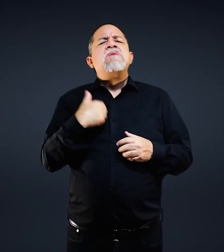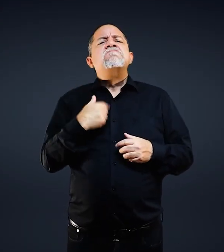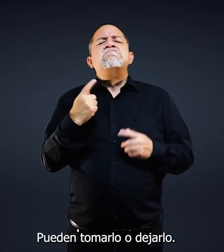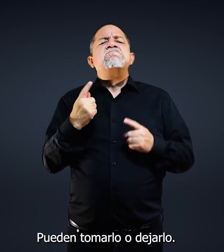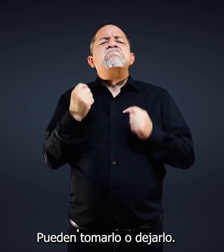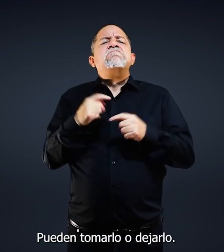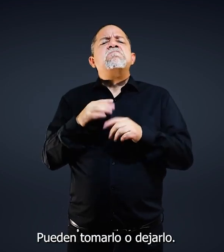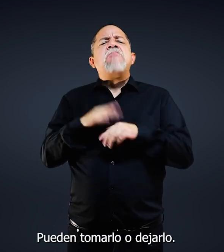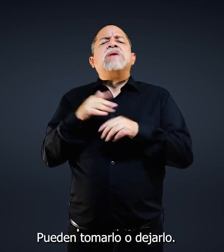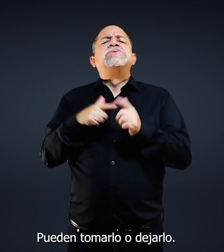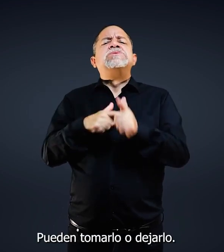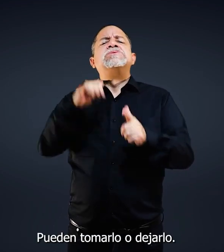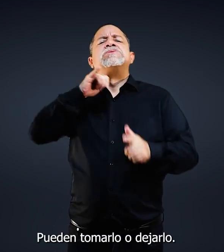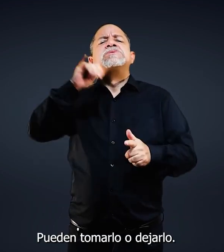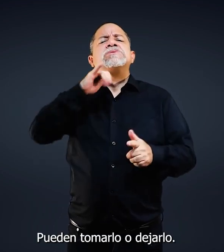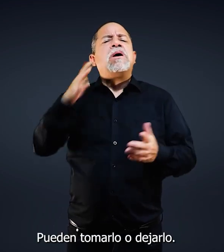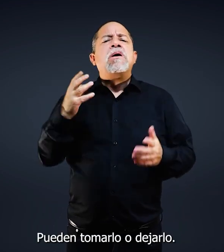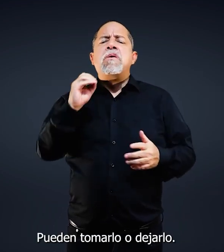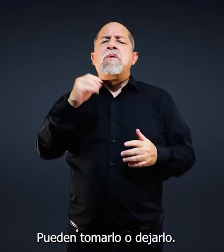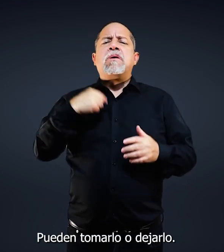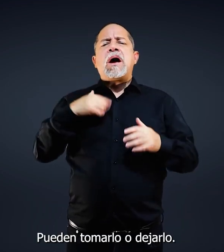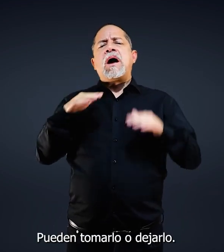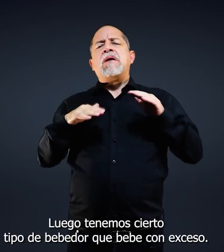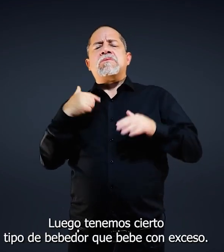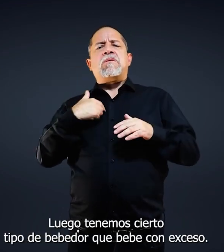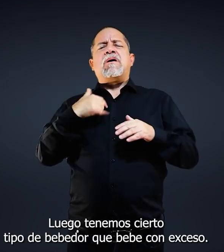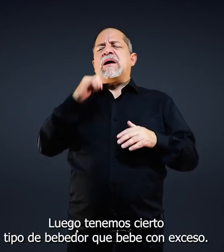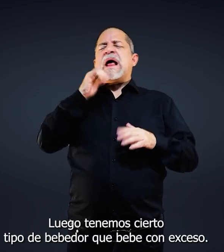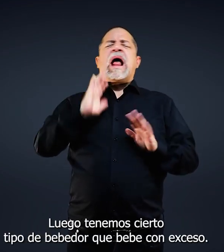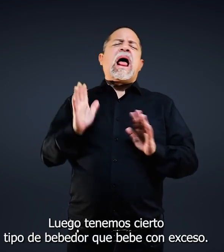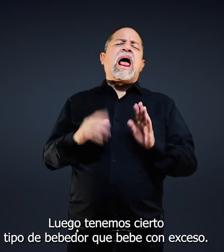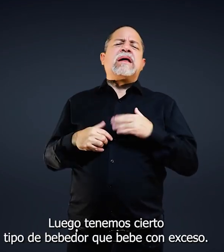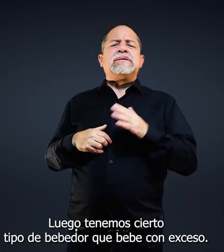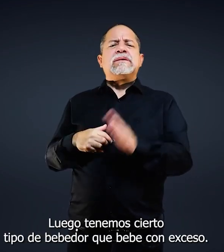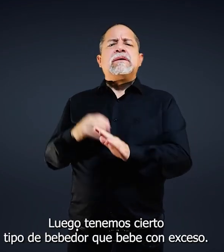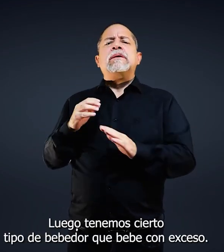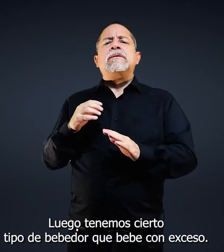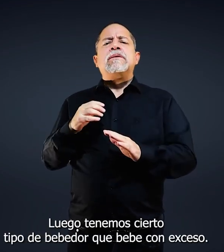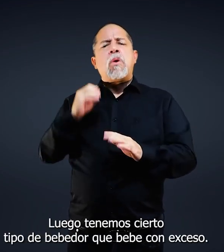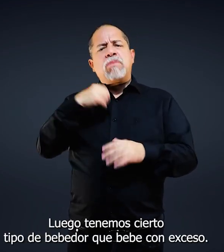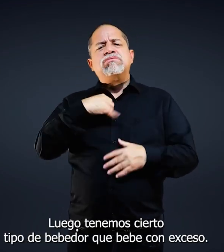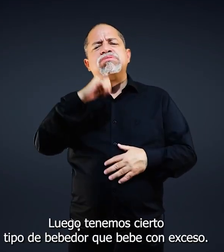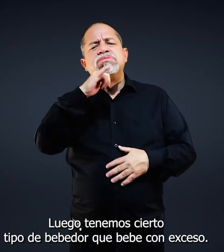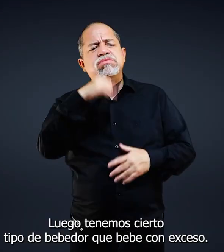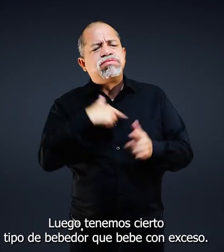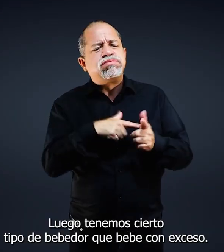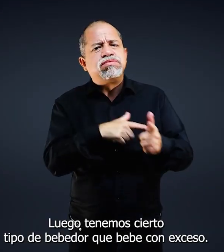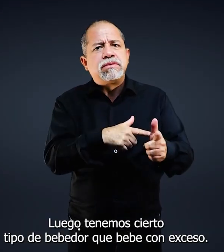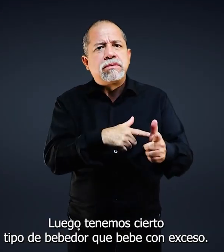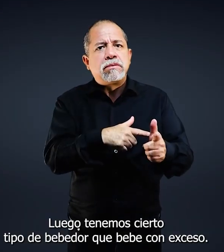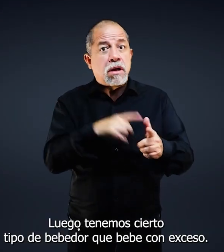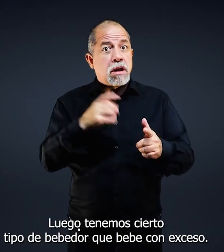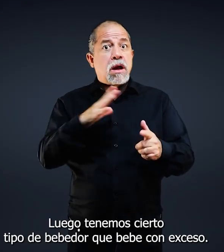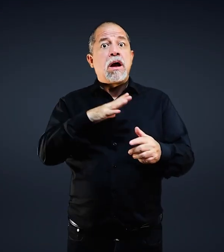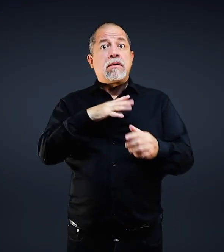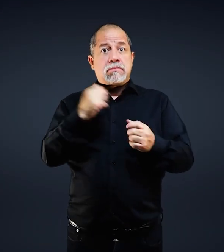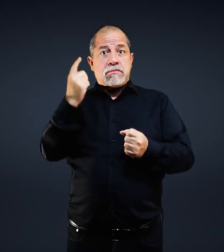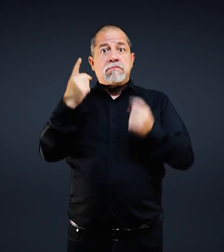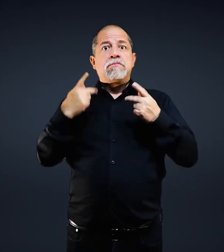Pueden tomarlo o dejarlo. Luego, tenemos cierto tipo de bebedor que bebe con exceso.